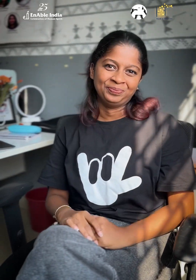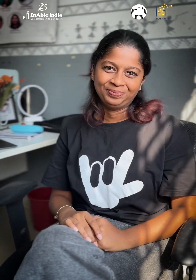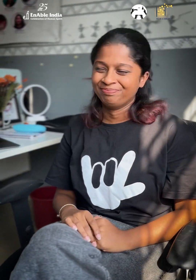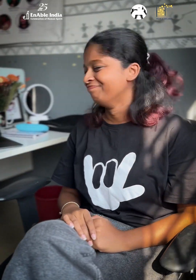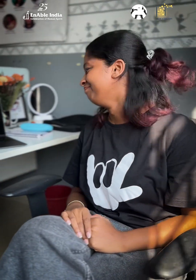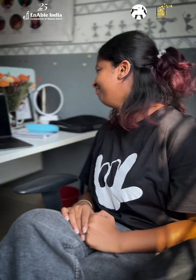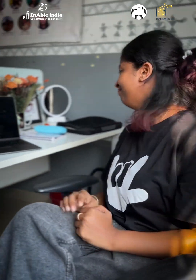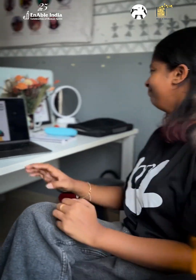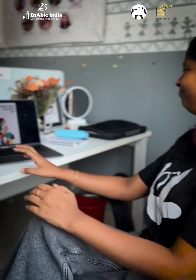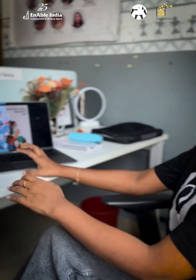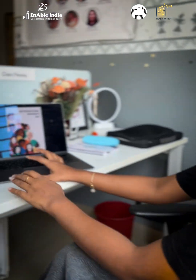देखते हैं।